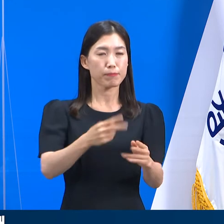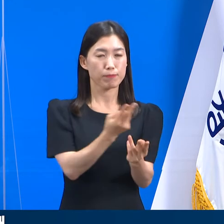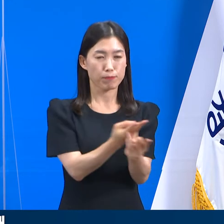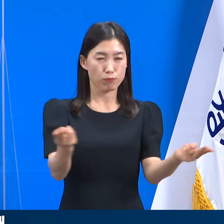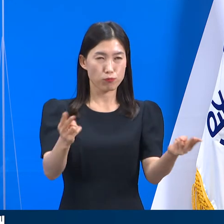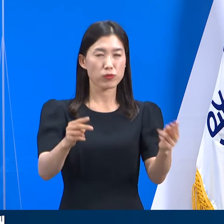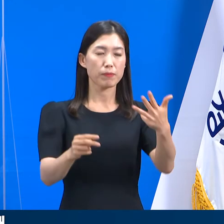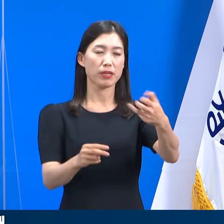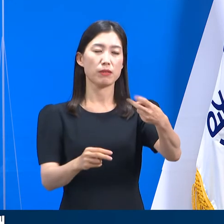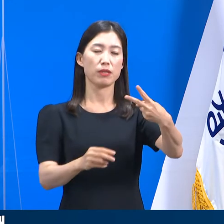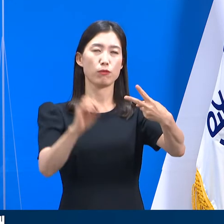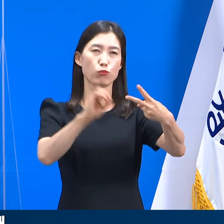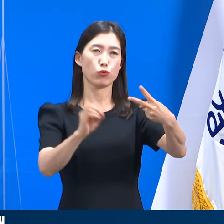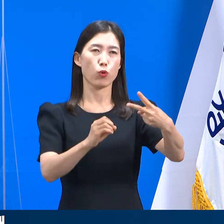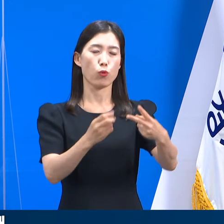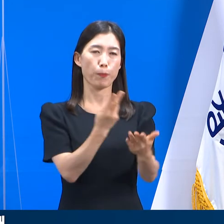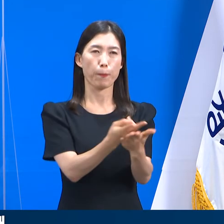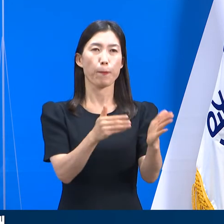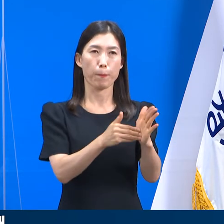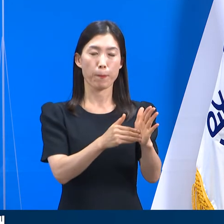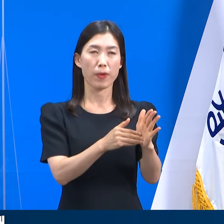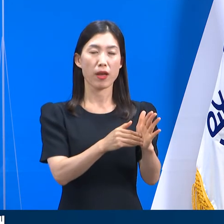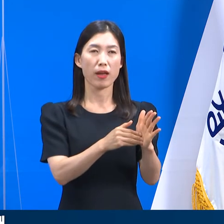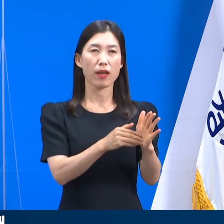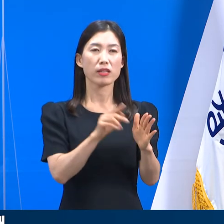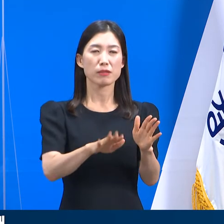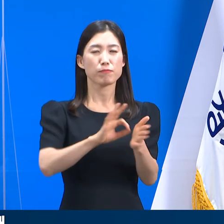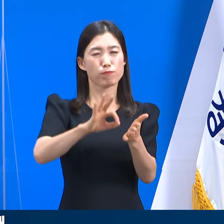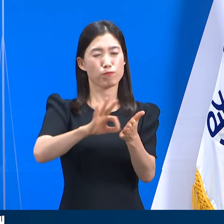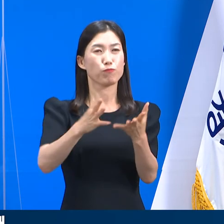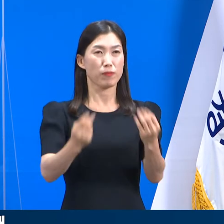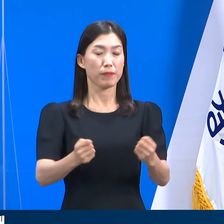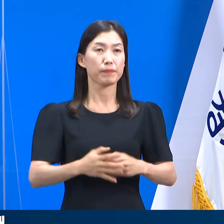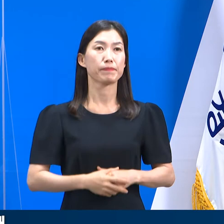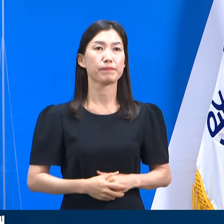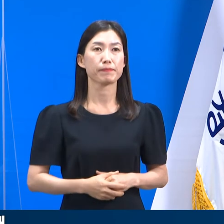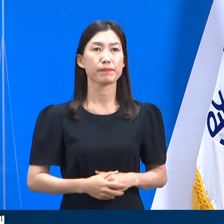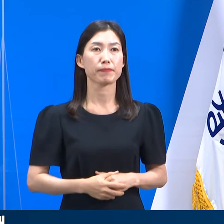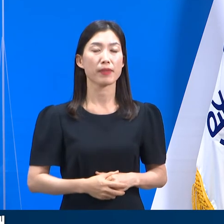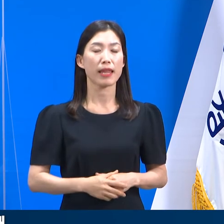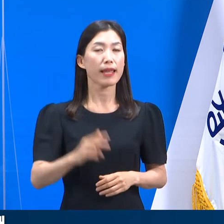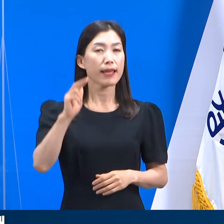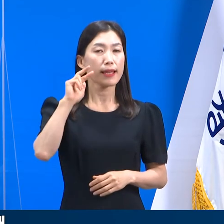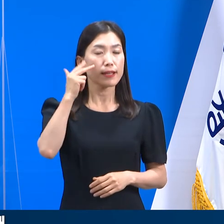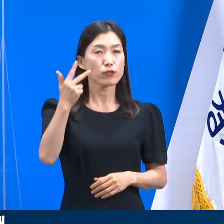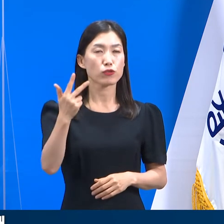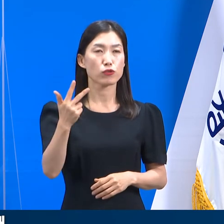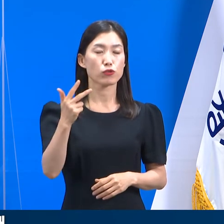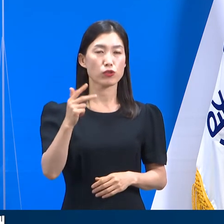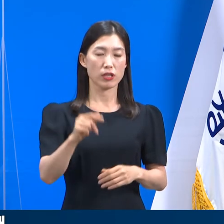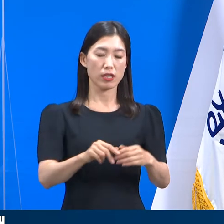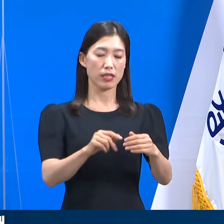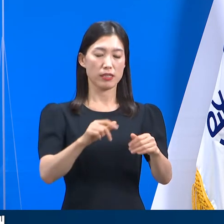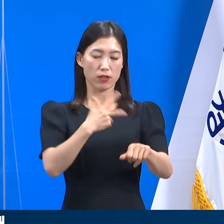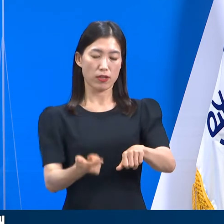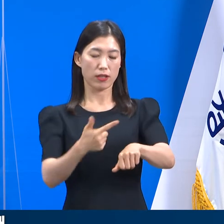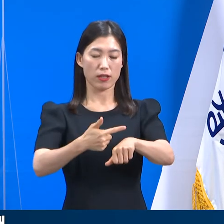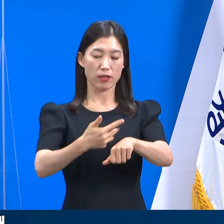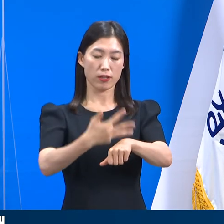가동률은 82%로 1,283개 병상을 사용하고 있습니다. 일주일 전인 7월 13일 20시